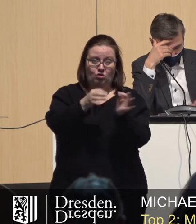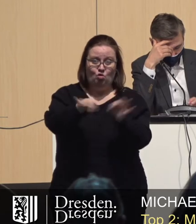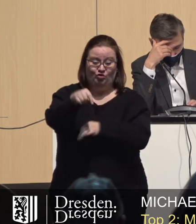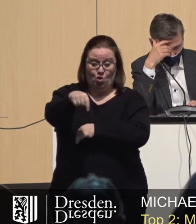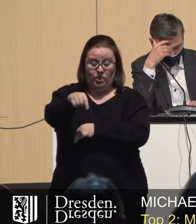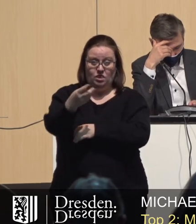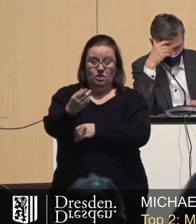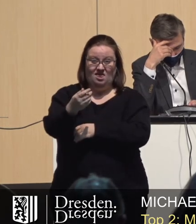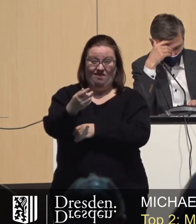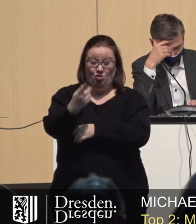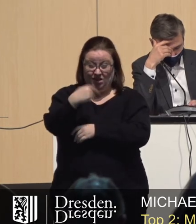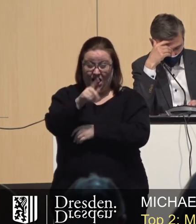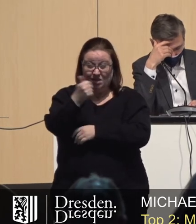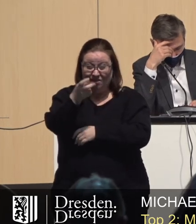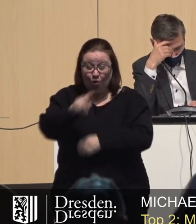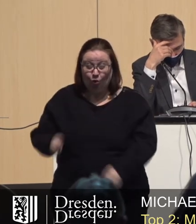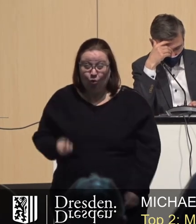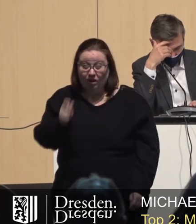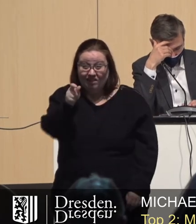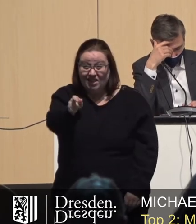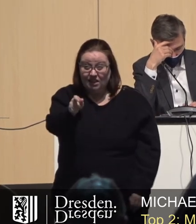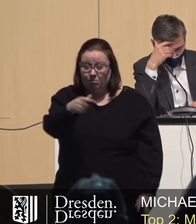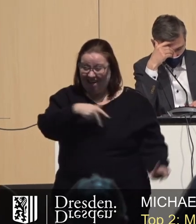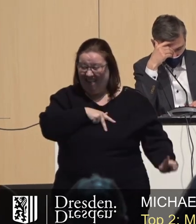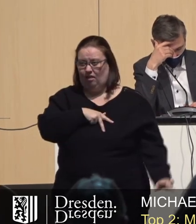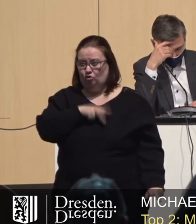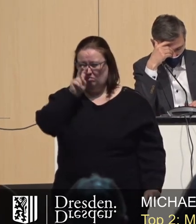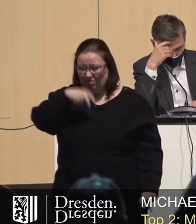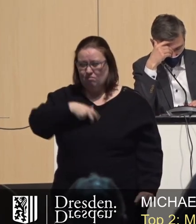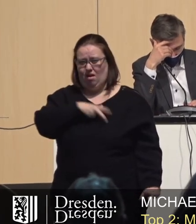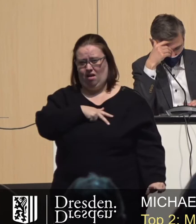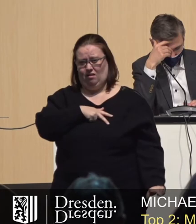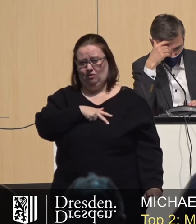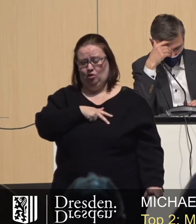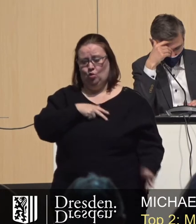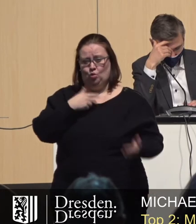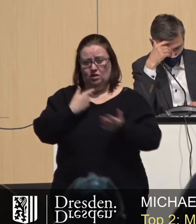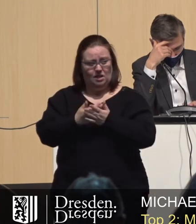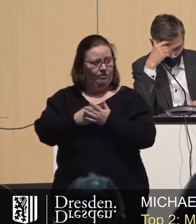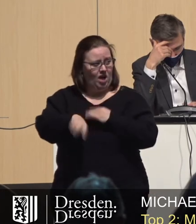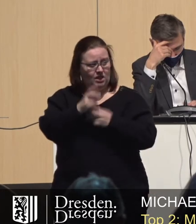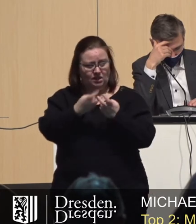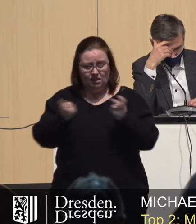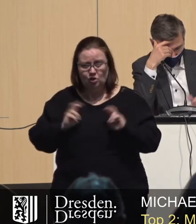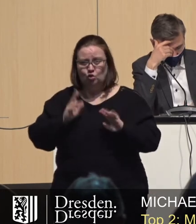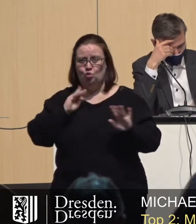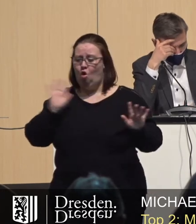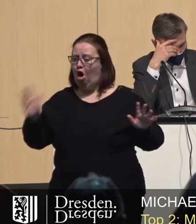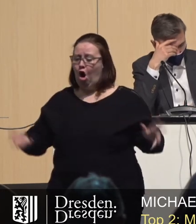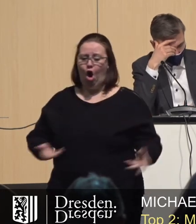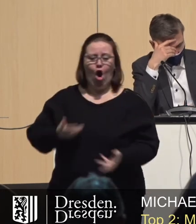Jahr, würden Sie 1 Euro investieren? Seien Sie ehrlich. Deshalb, weil wir hier sozusagen uns aus dem